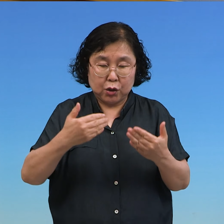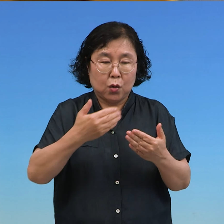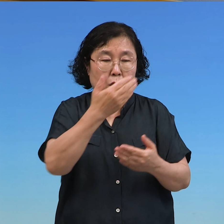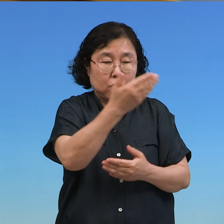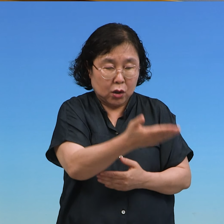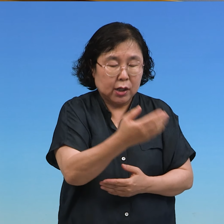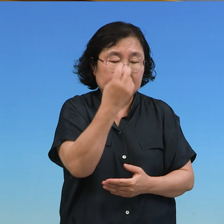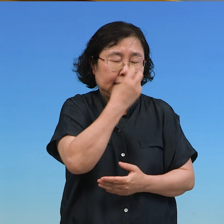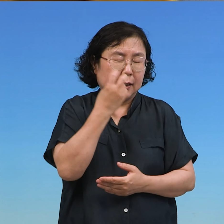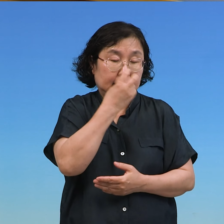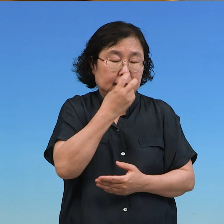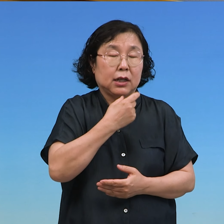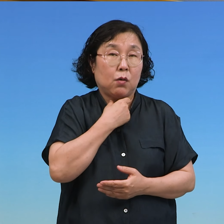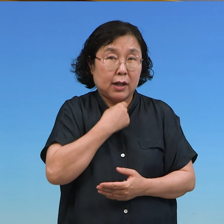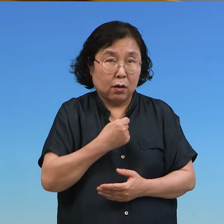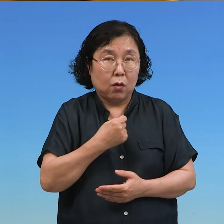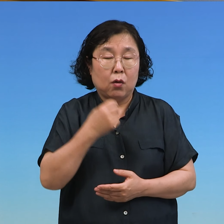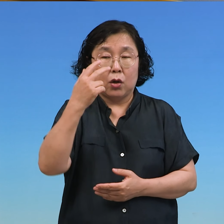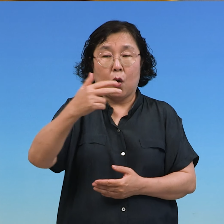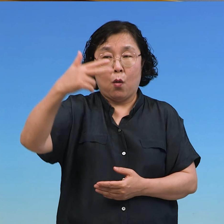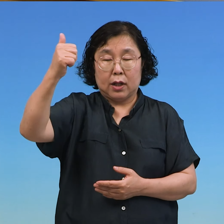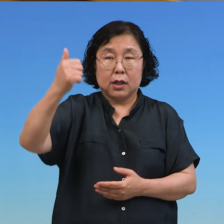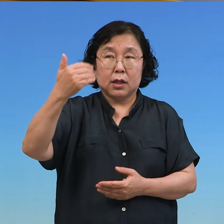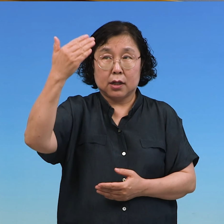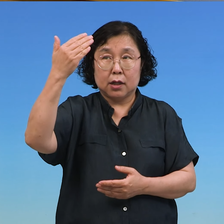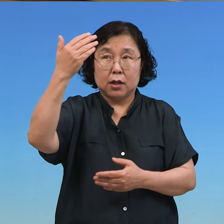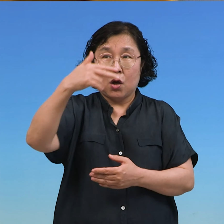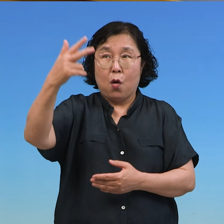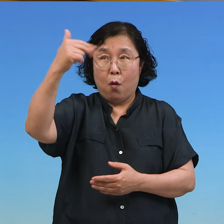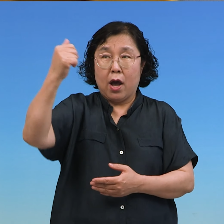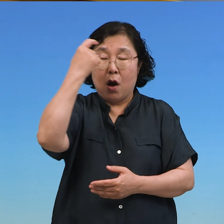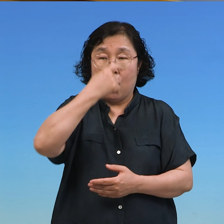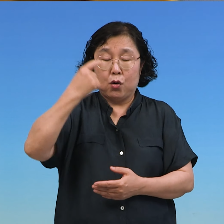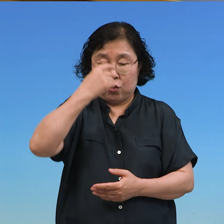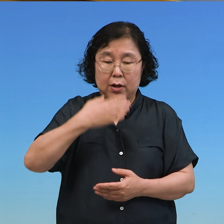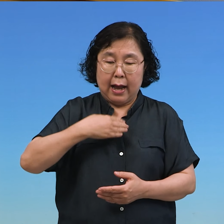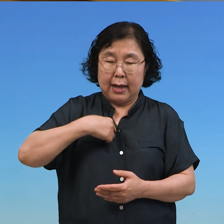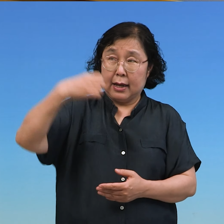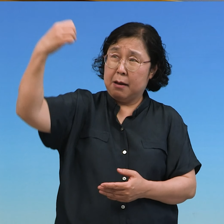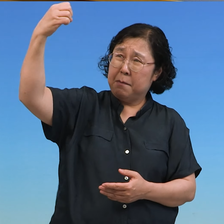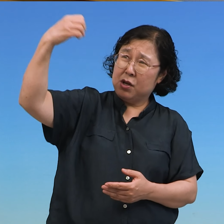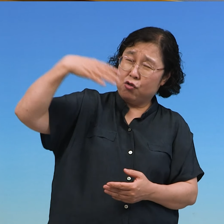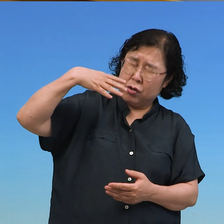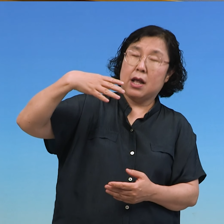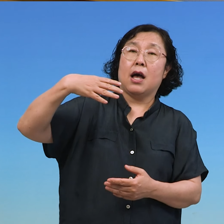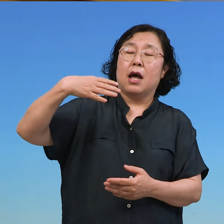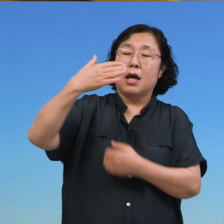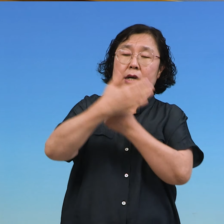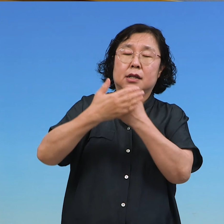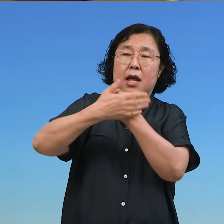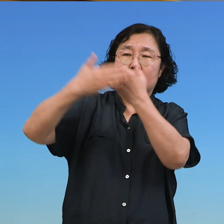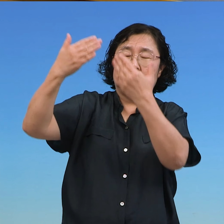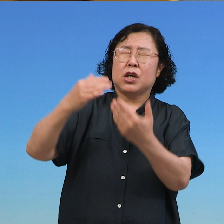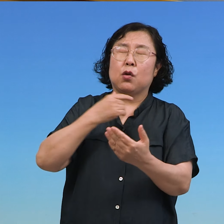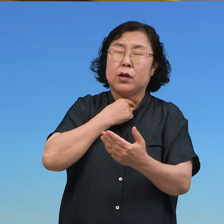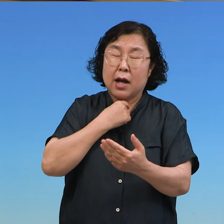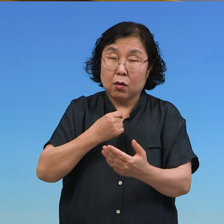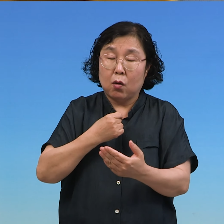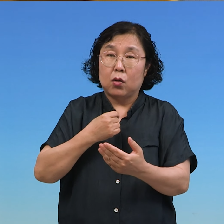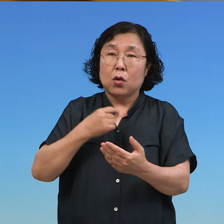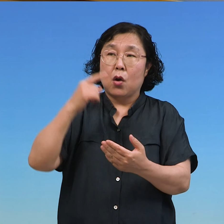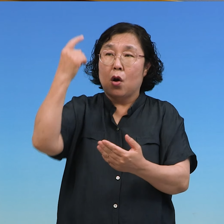주시고 너를 지키시기를 원하며 요호와는 그의 얼굴을 내게 비추사 은혜 베푸시기를 원하며 요호와는 그